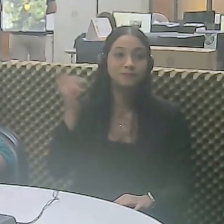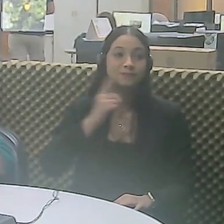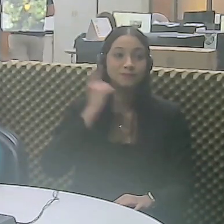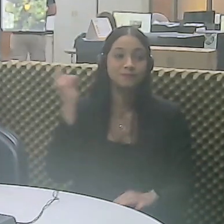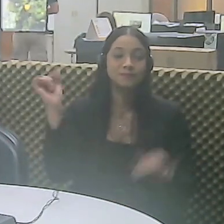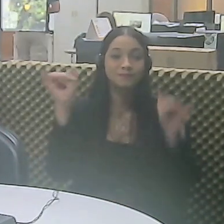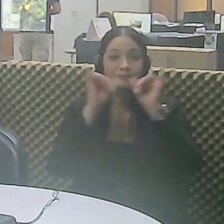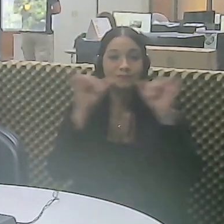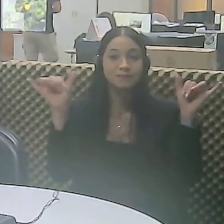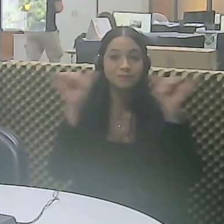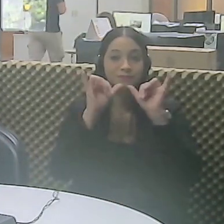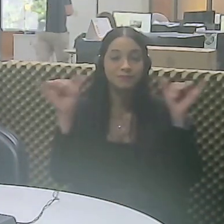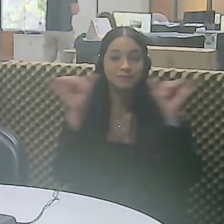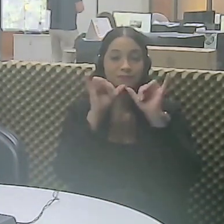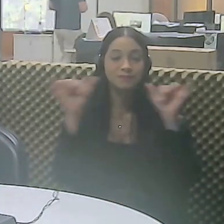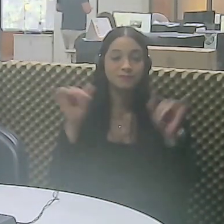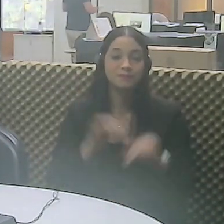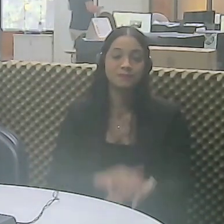Giro de